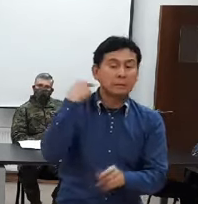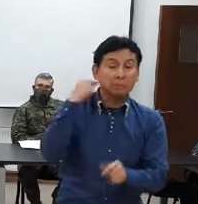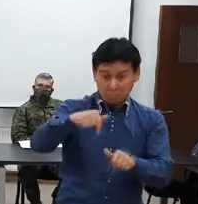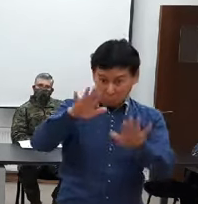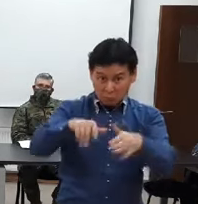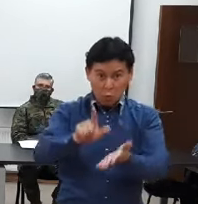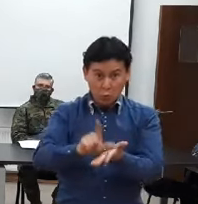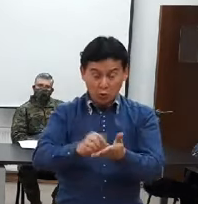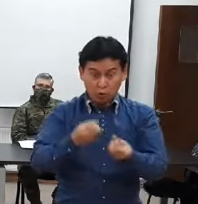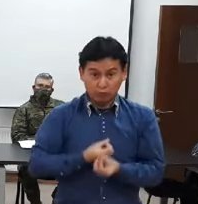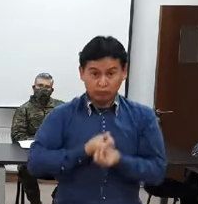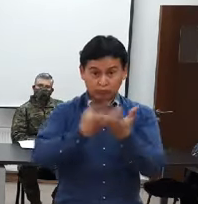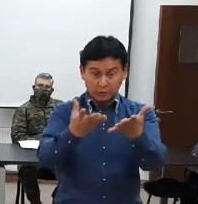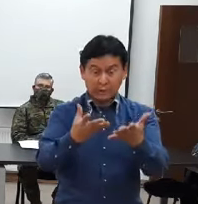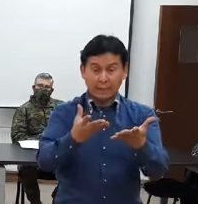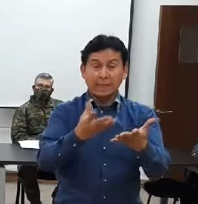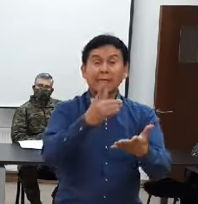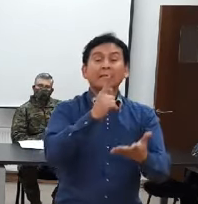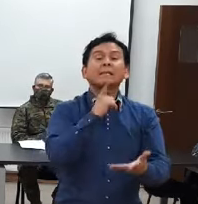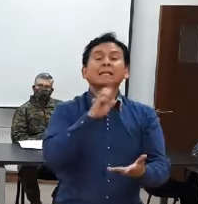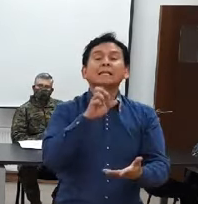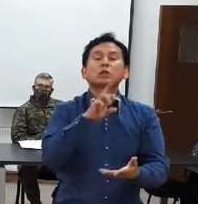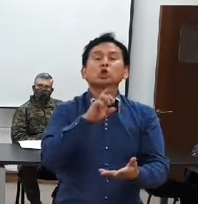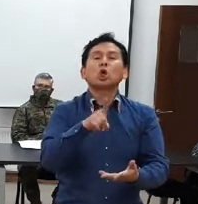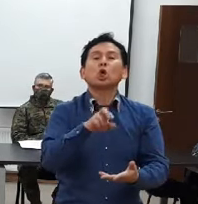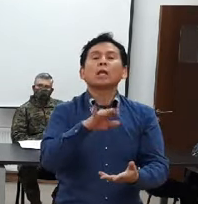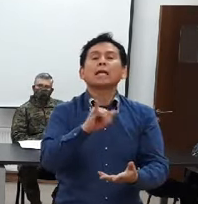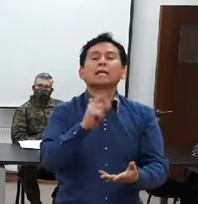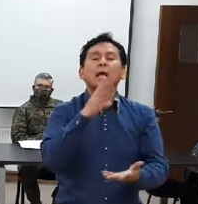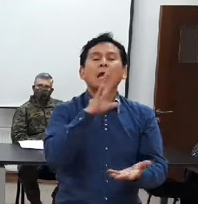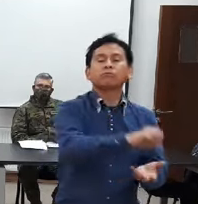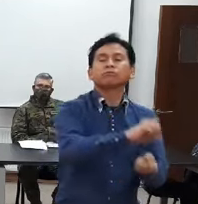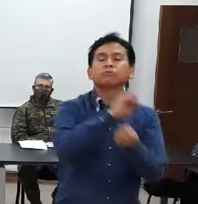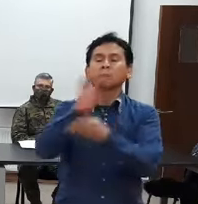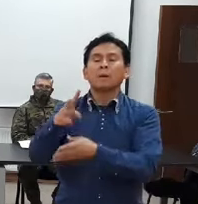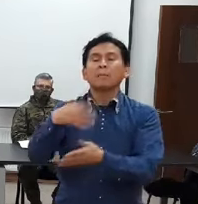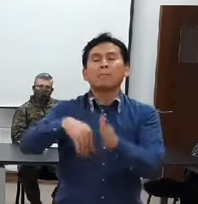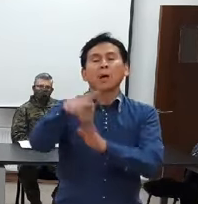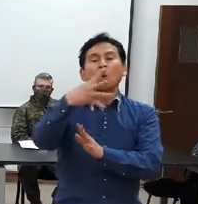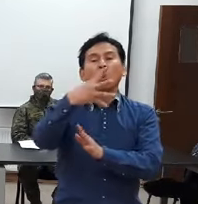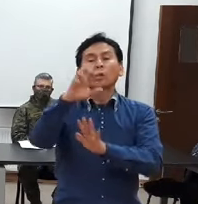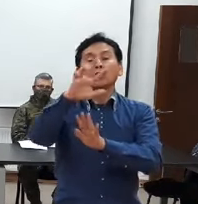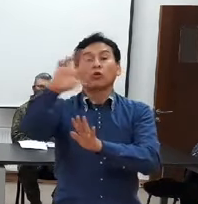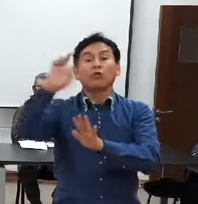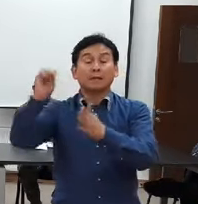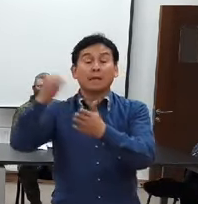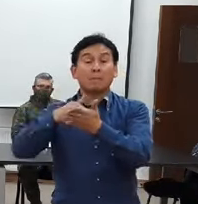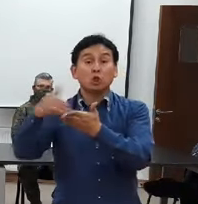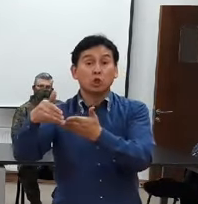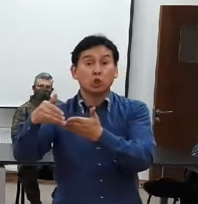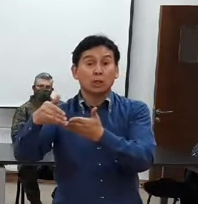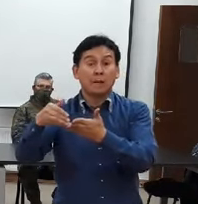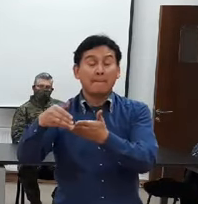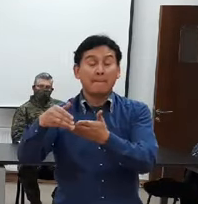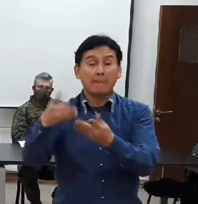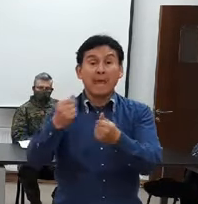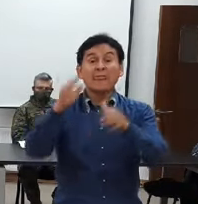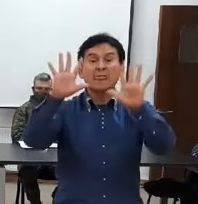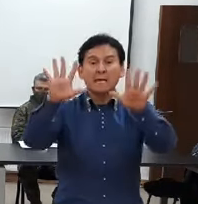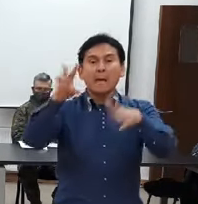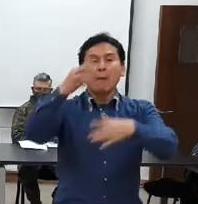lugar, yo anuncié que la Tesorería General de la República le había transferido más de 490 millones de pesos a los 10